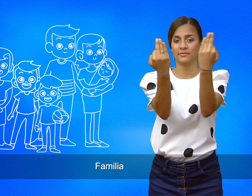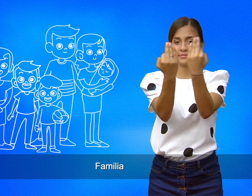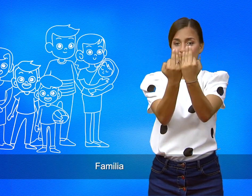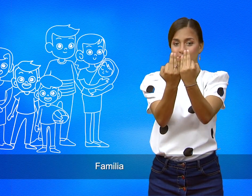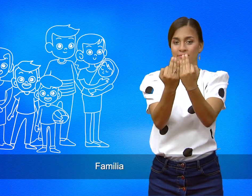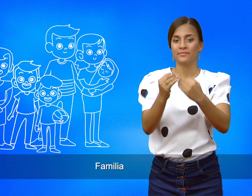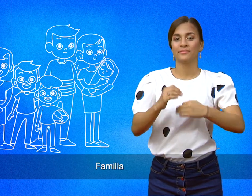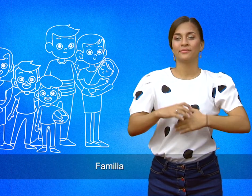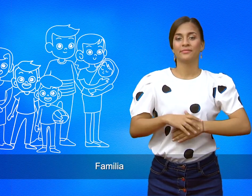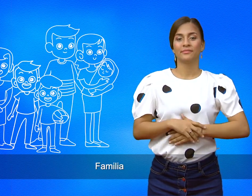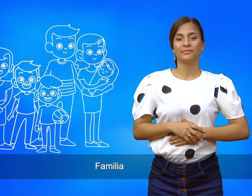Familia.